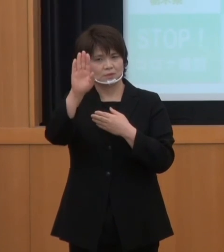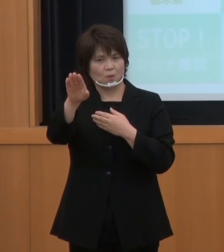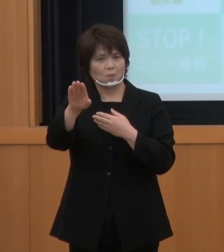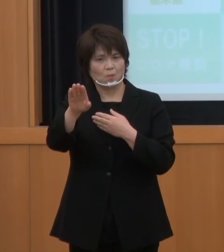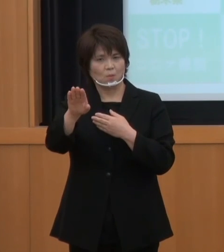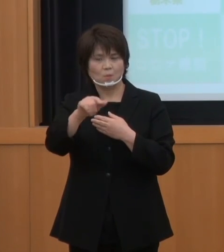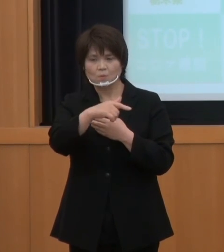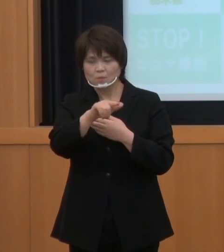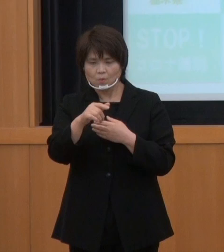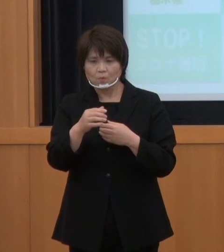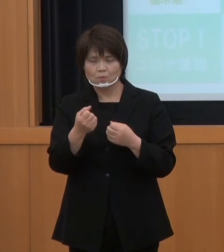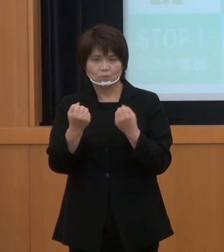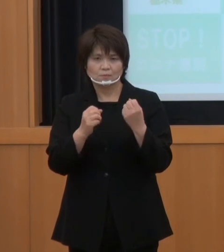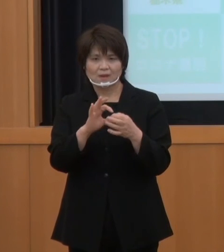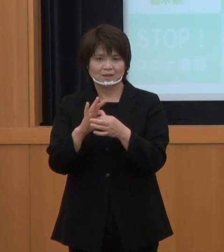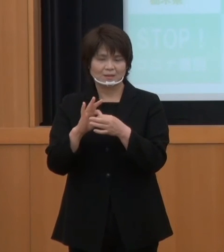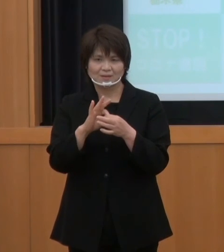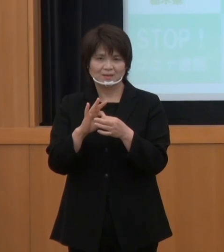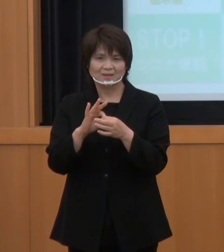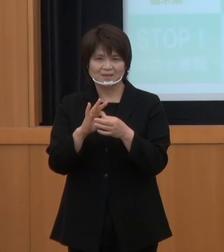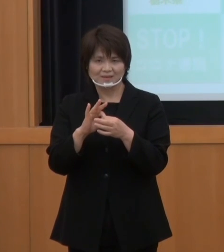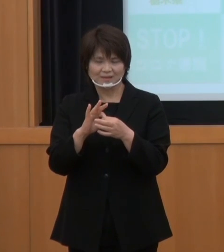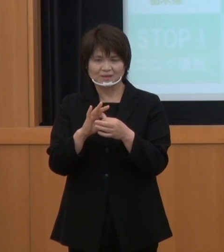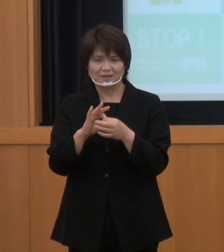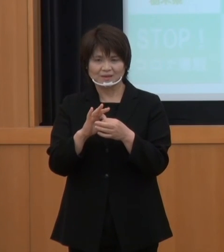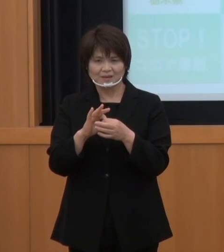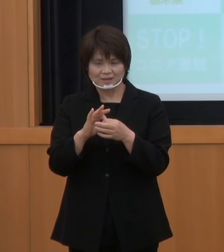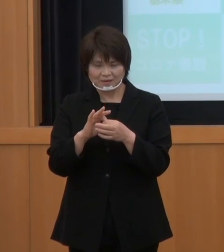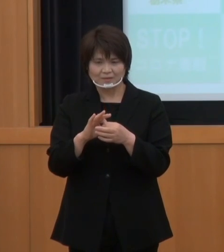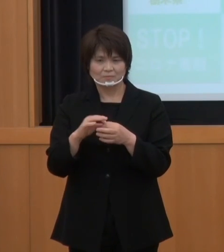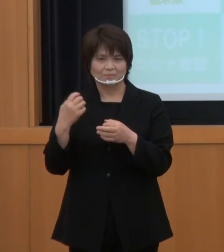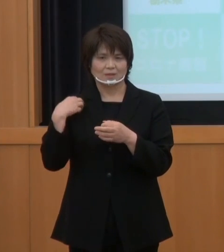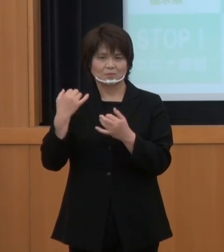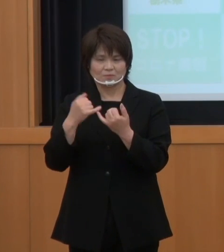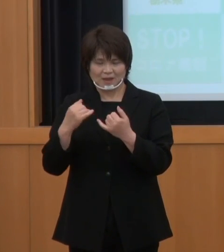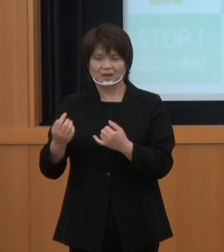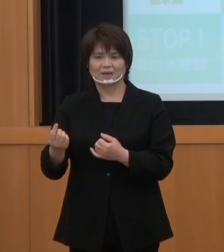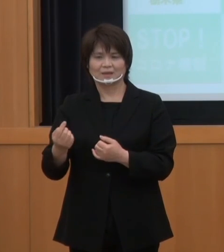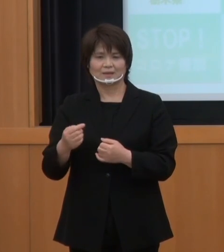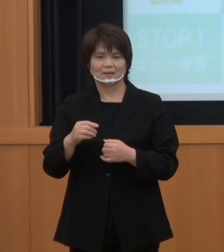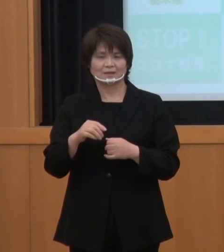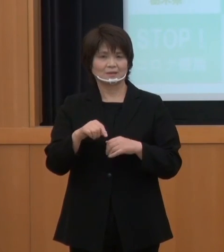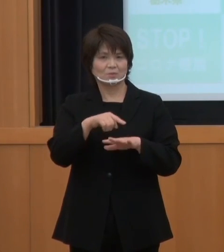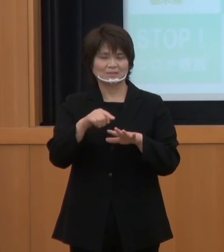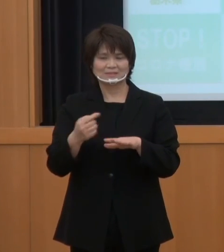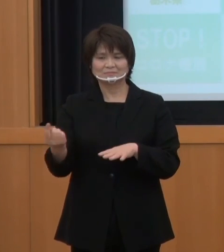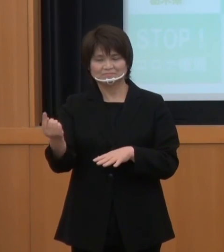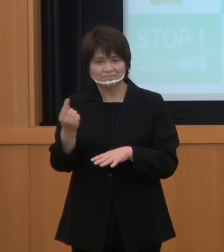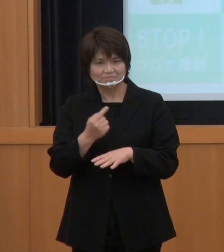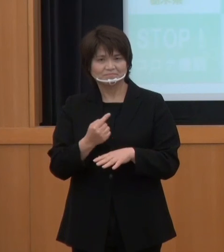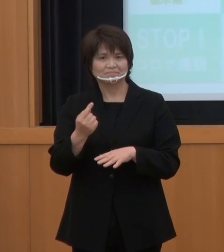挨拶においでになったときには、自動車産業については去年より今年の方がはるかに